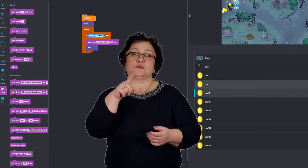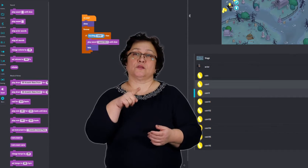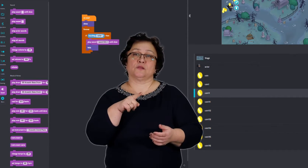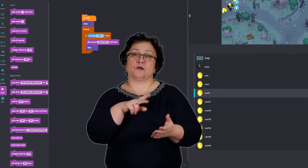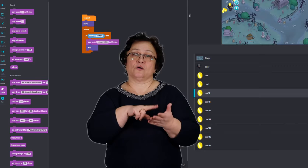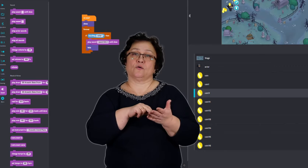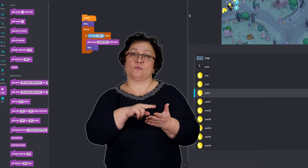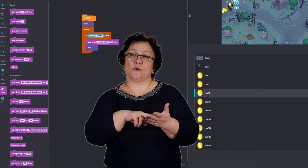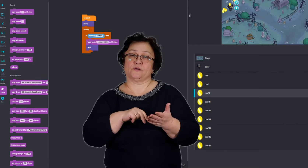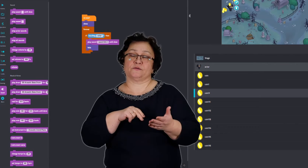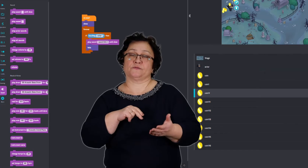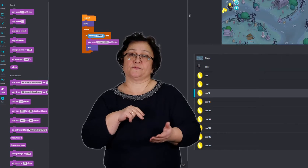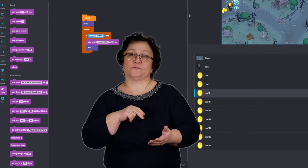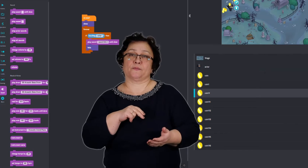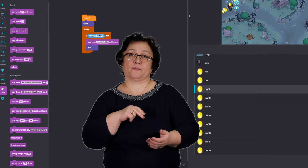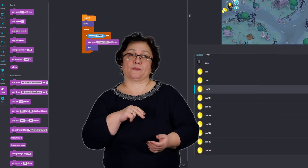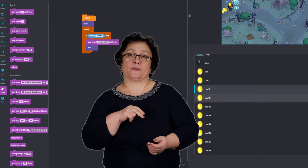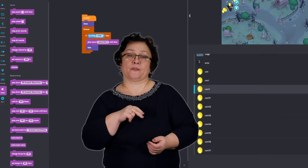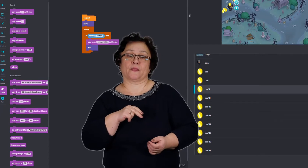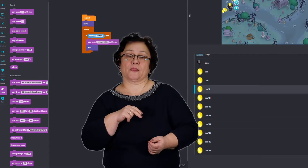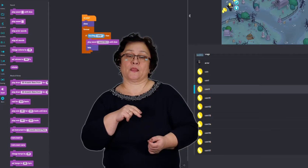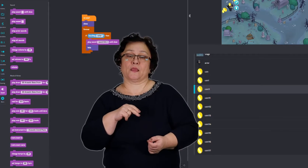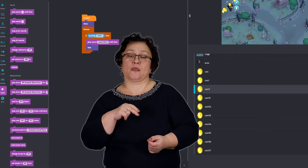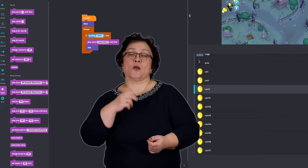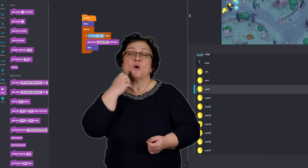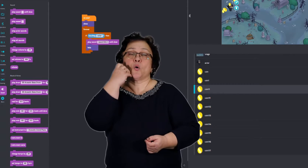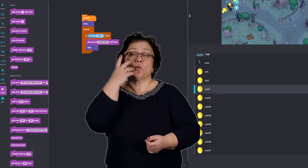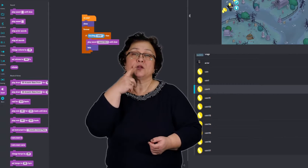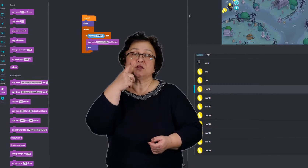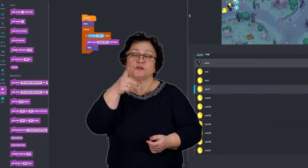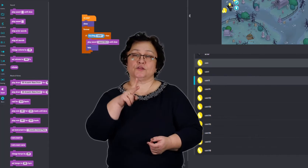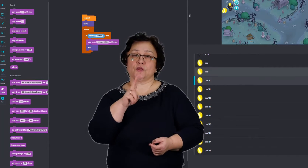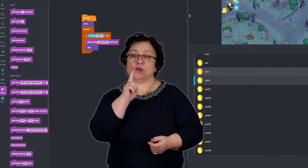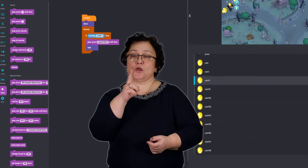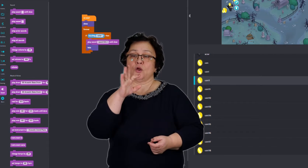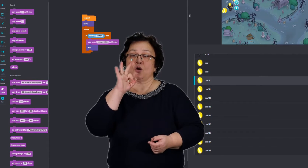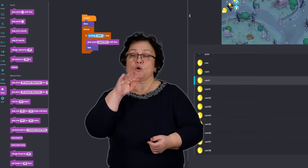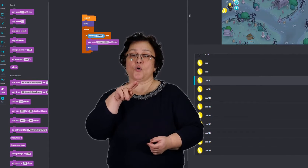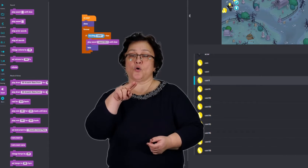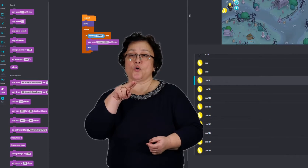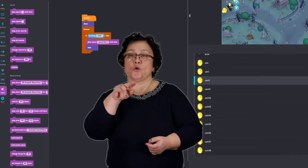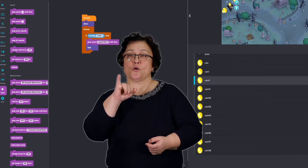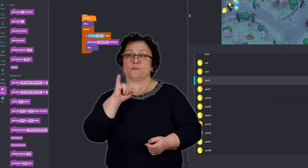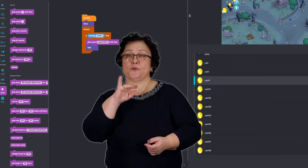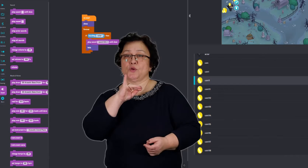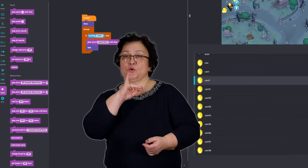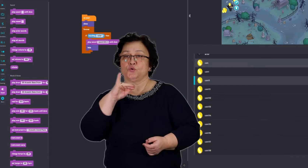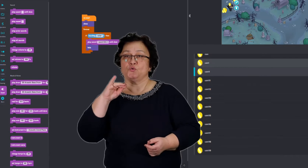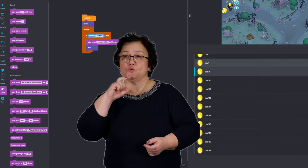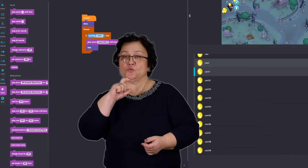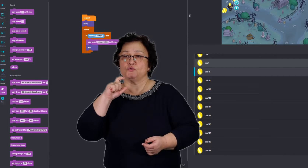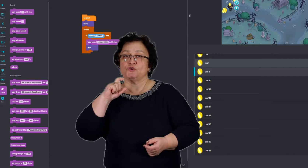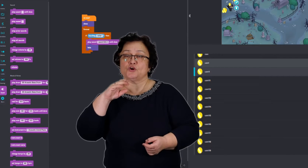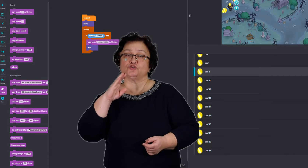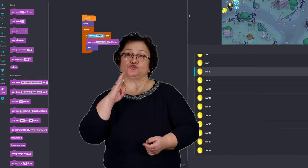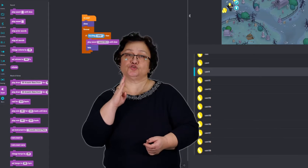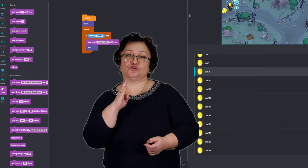та копі, скопіювати? Коли ти копіюєш, в тебе